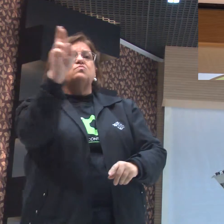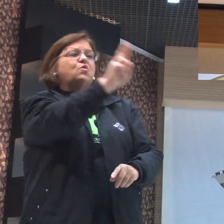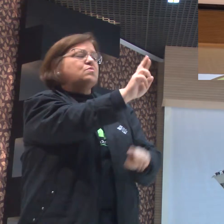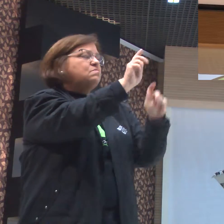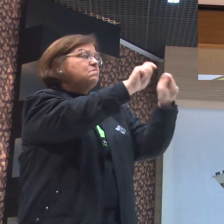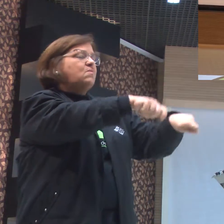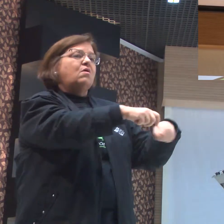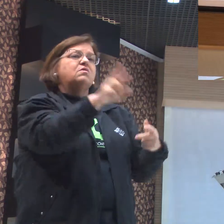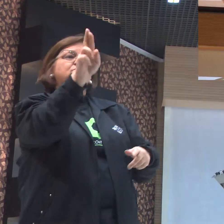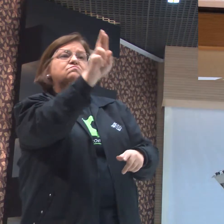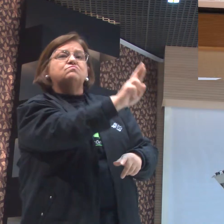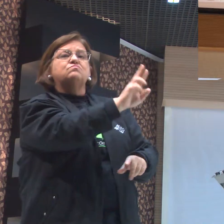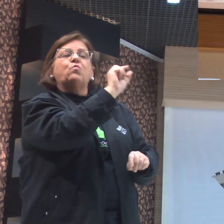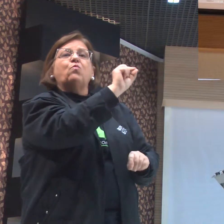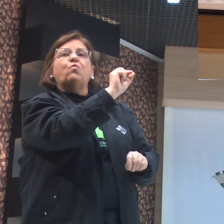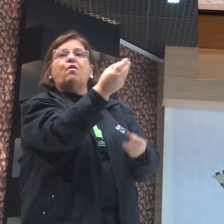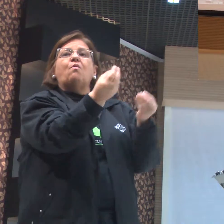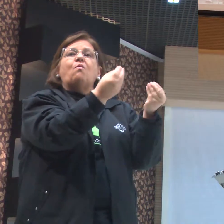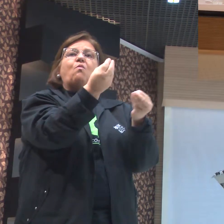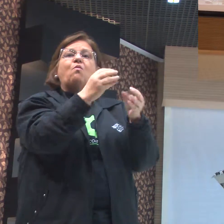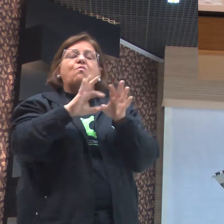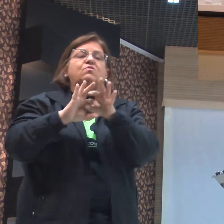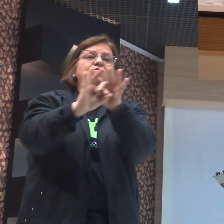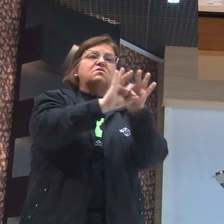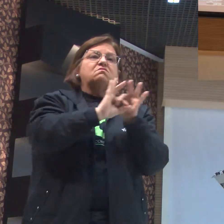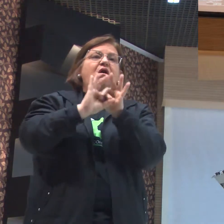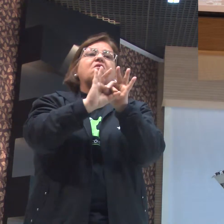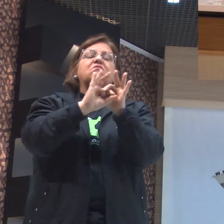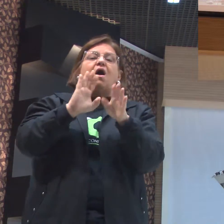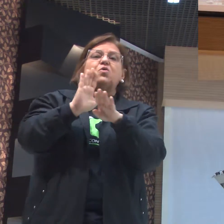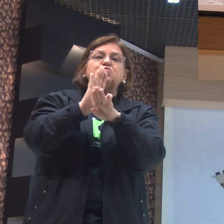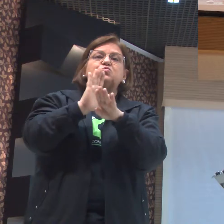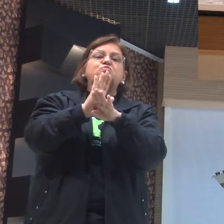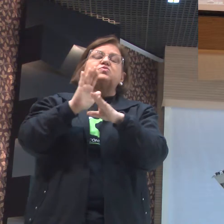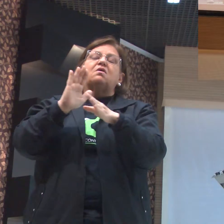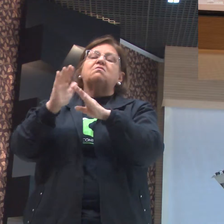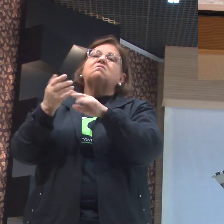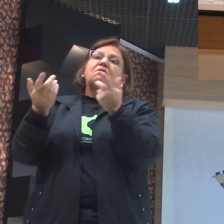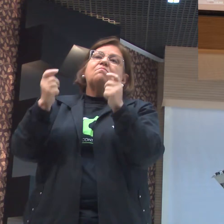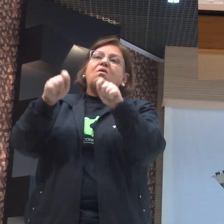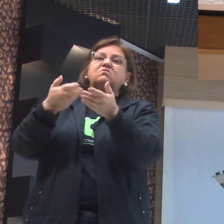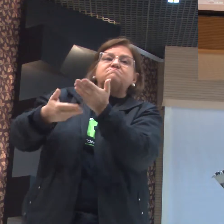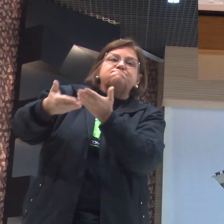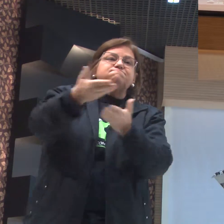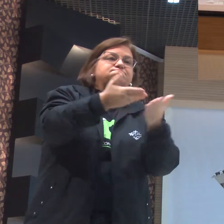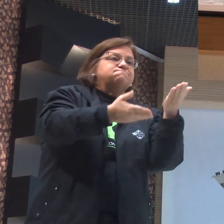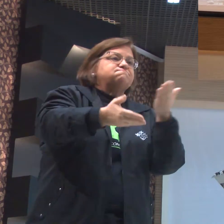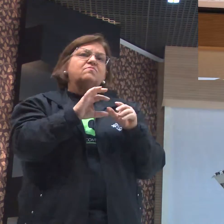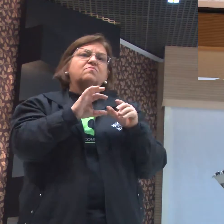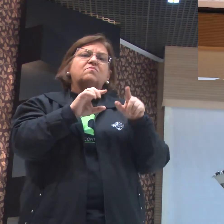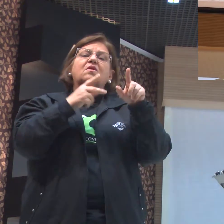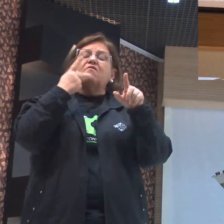mão. De que maneira a unidade contribui para a solidariedade? Alguém quer dizer?